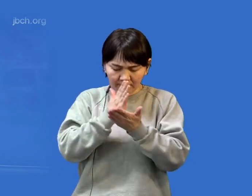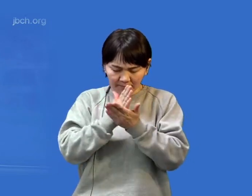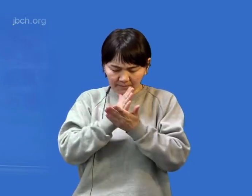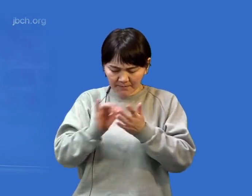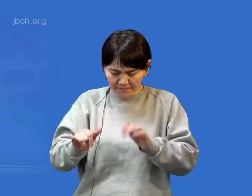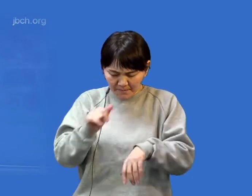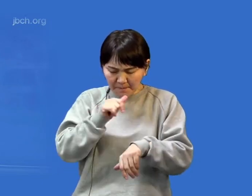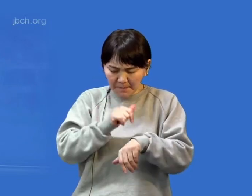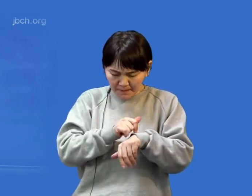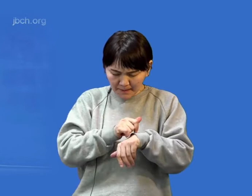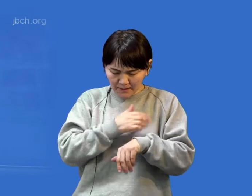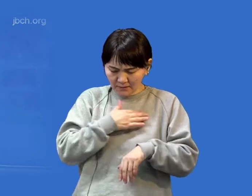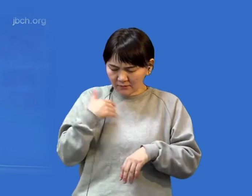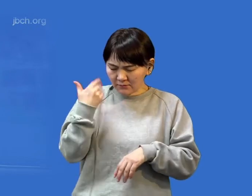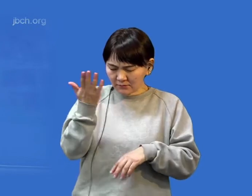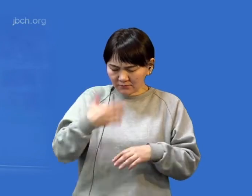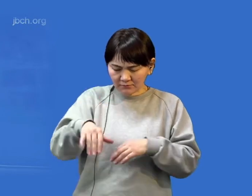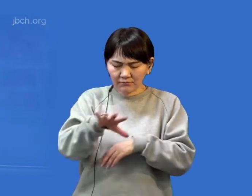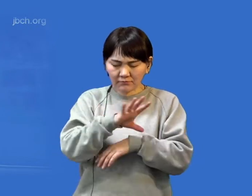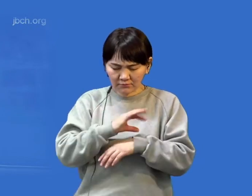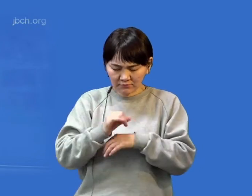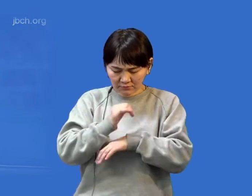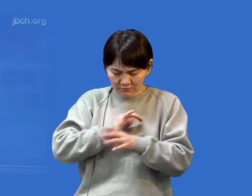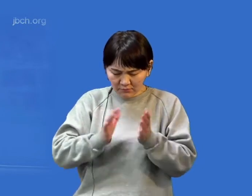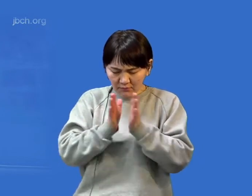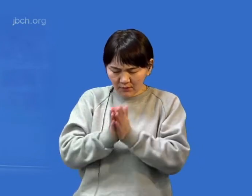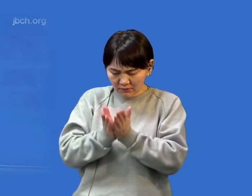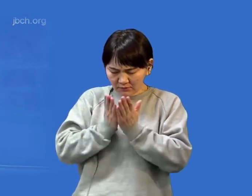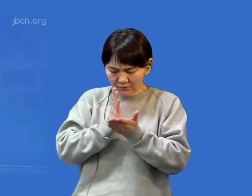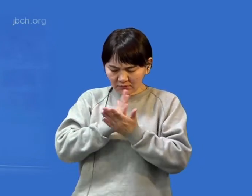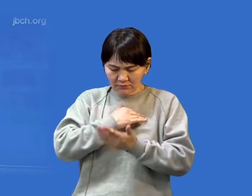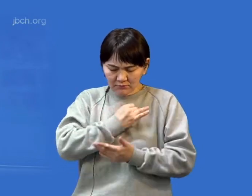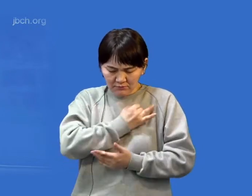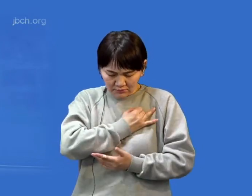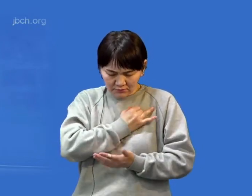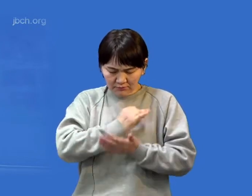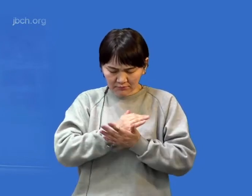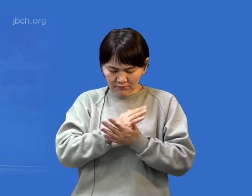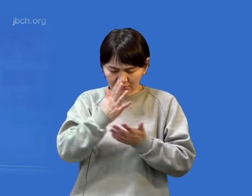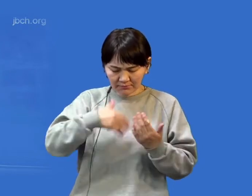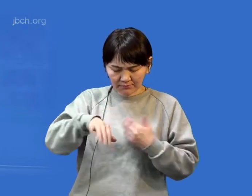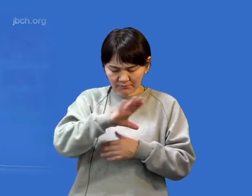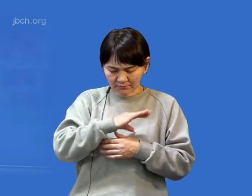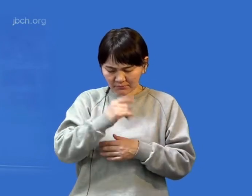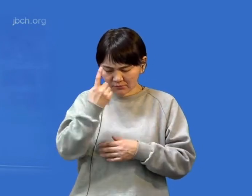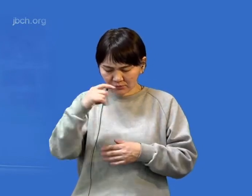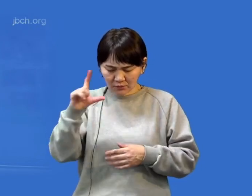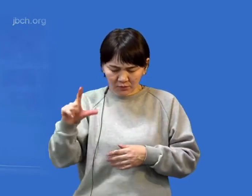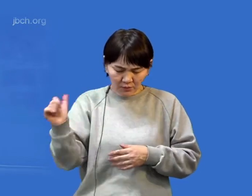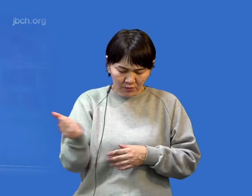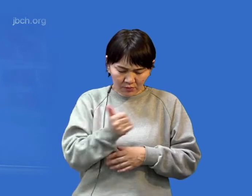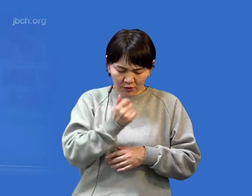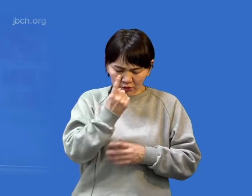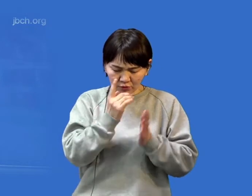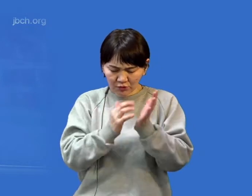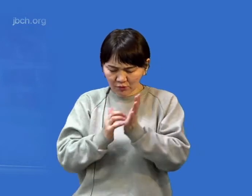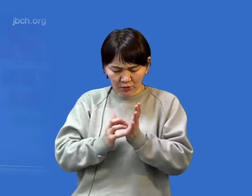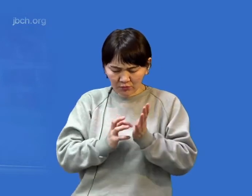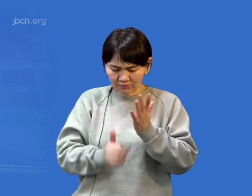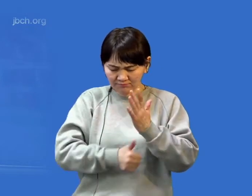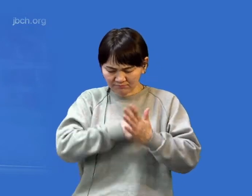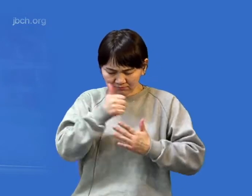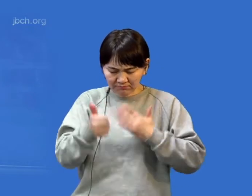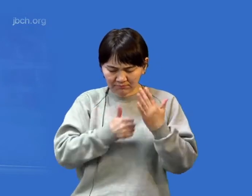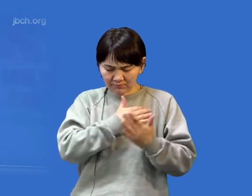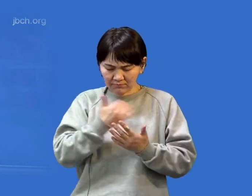Энэ цагт эзэн та бид бүхний дунд хамт байгаад итгэж байна. Бидний хүн нэг бүрийг эзэн та ажиглан харж